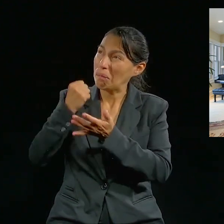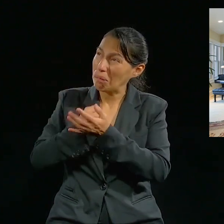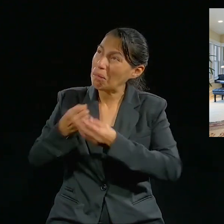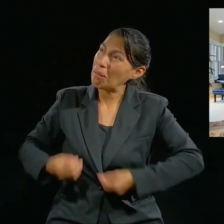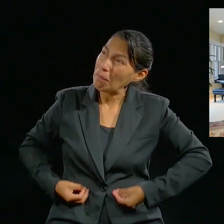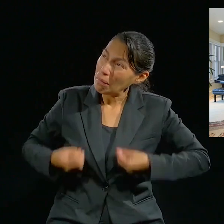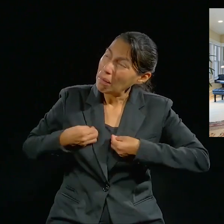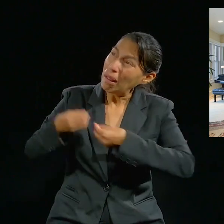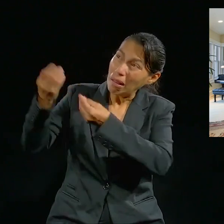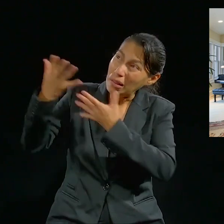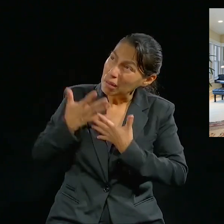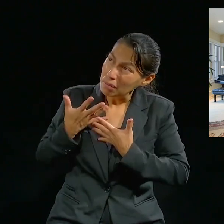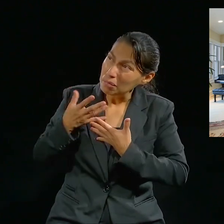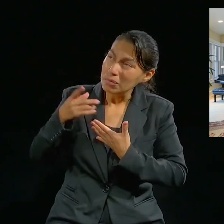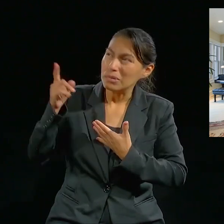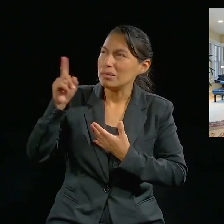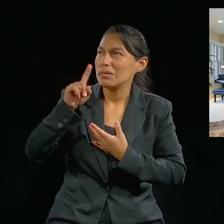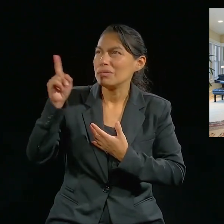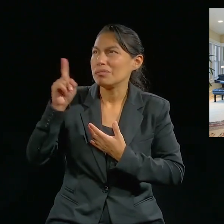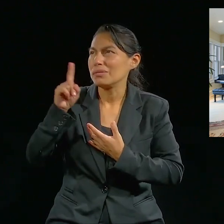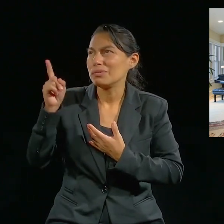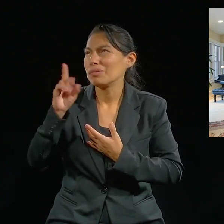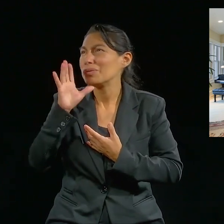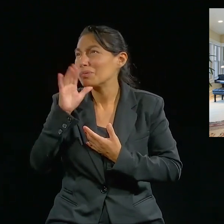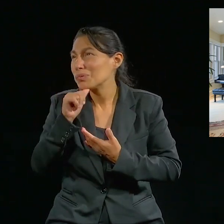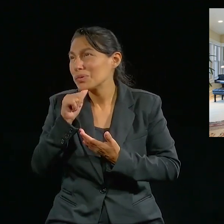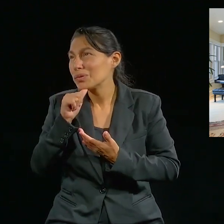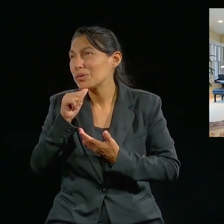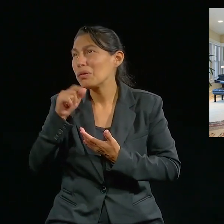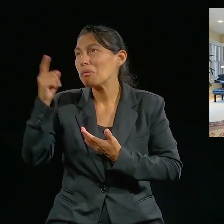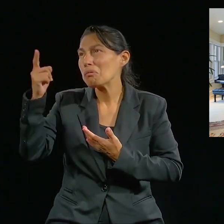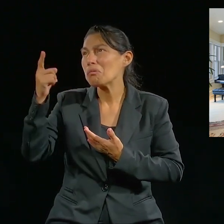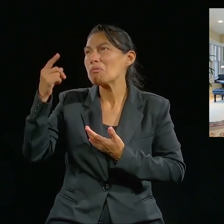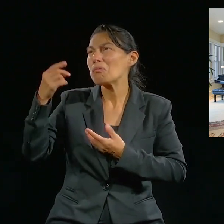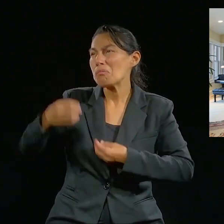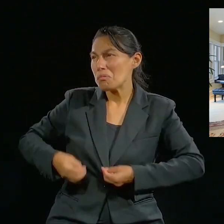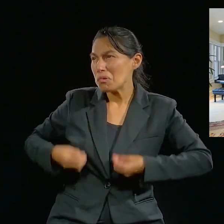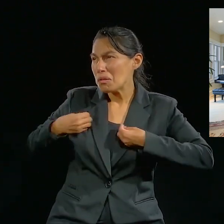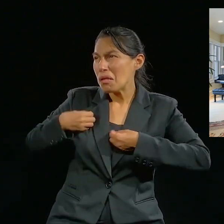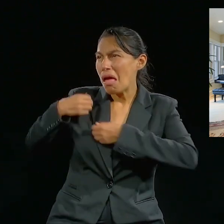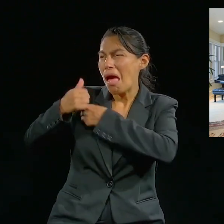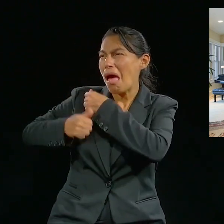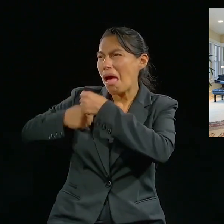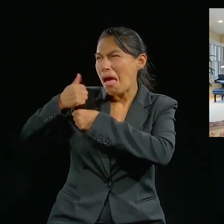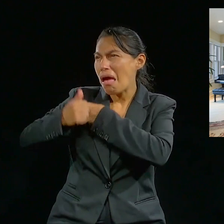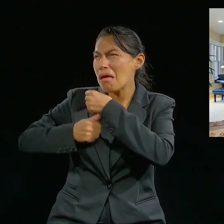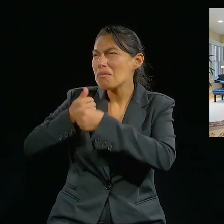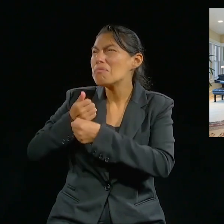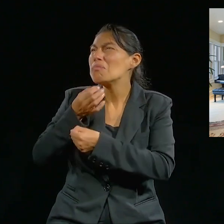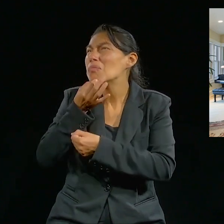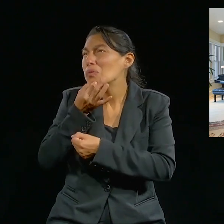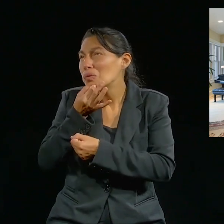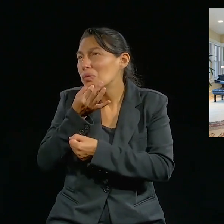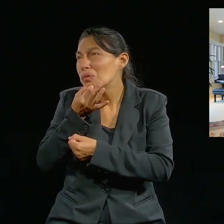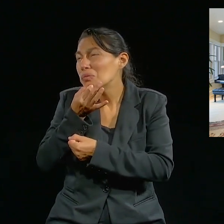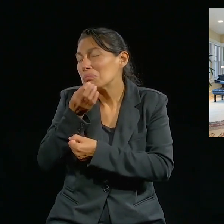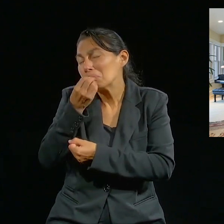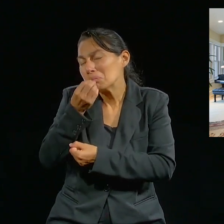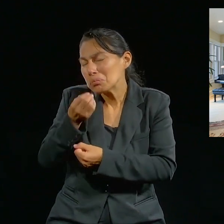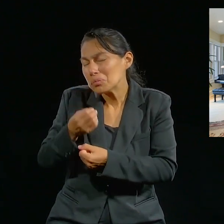exigirte vida porque quizás aunque los años que me has dado quizás sean pocos